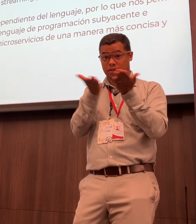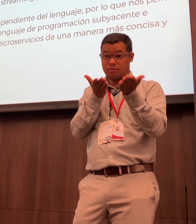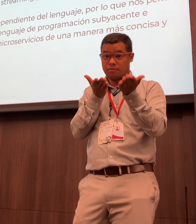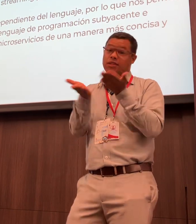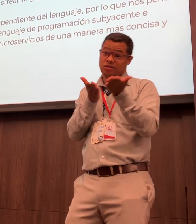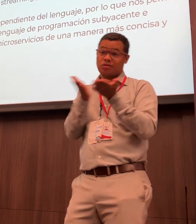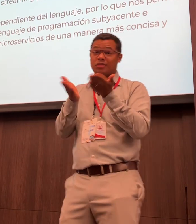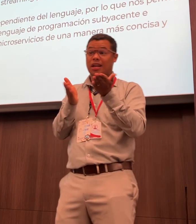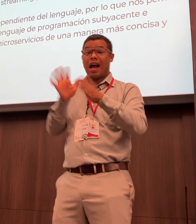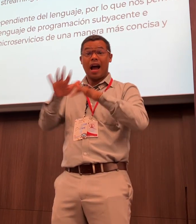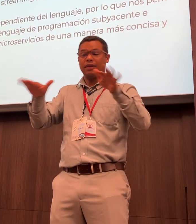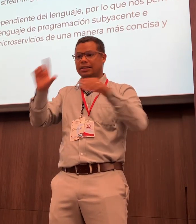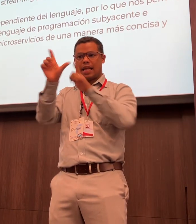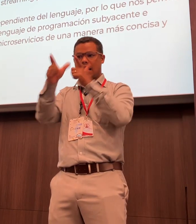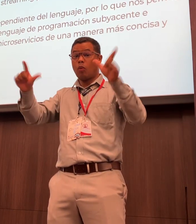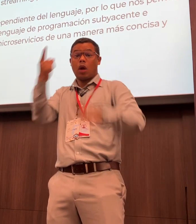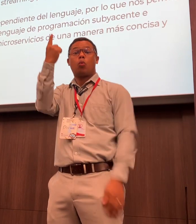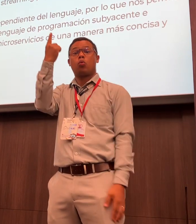un solo lenguaje.